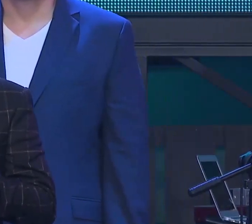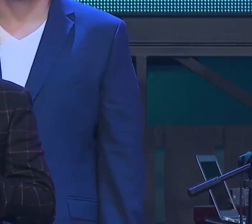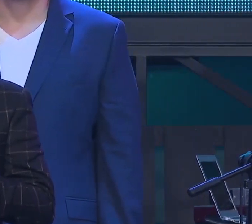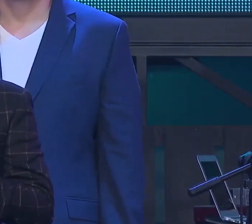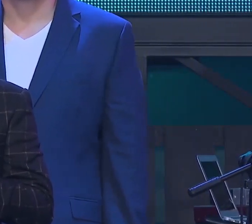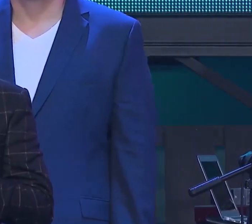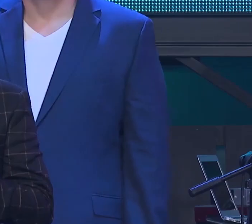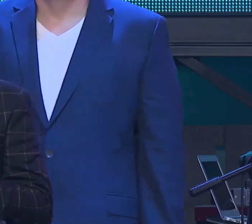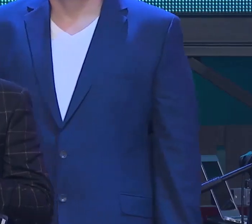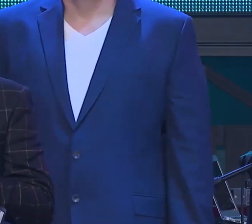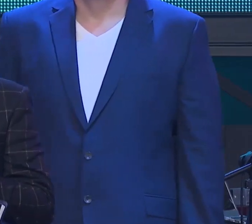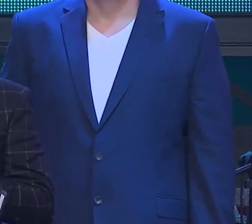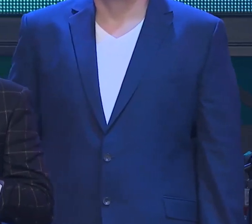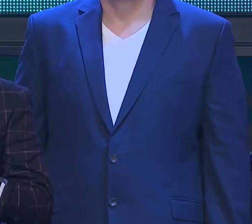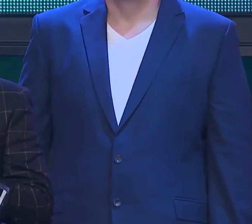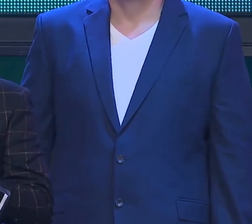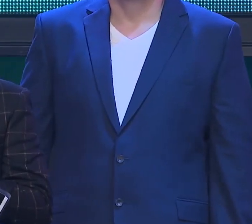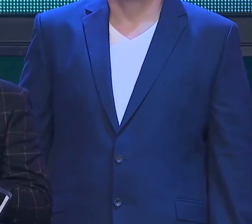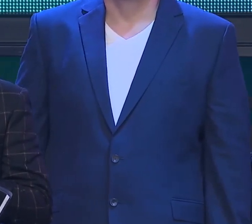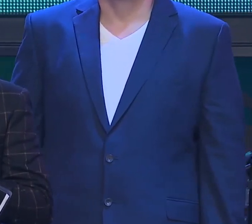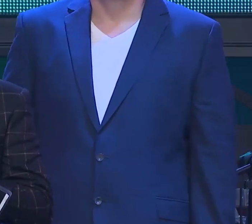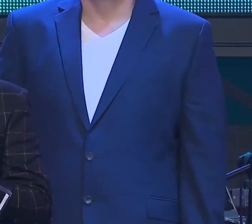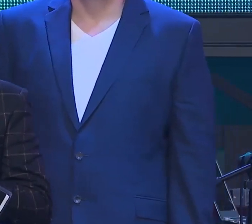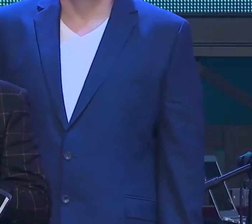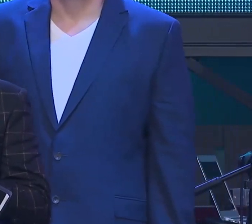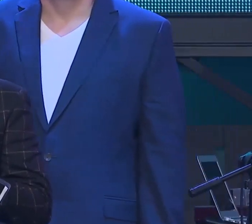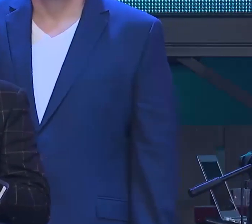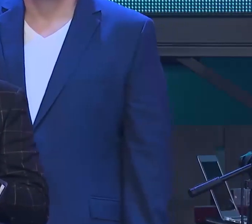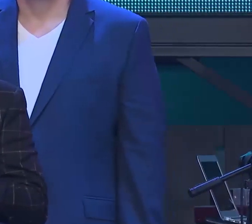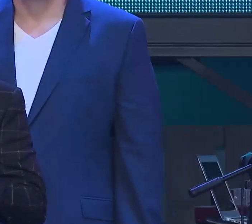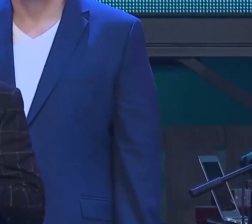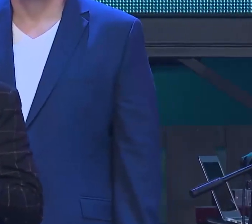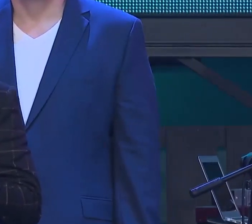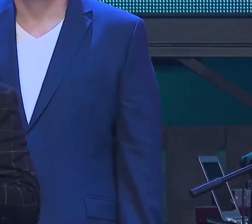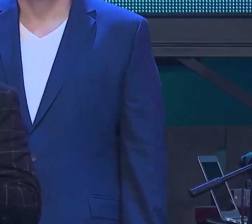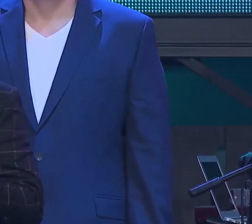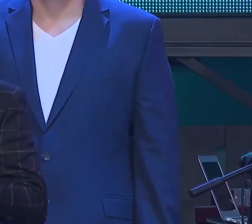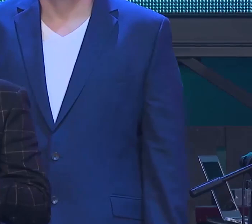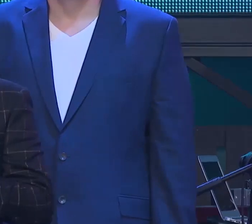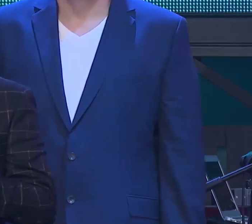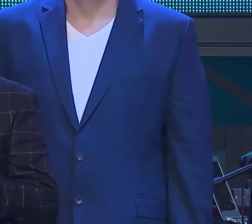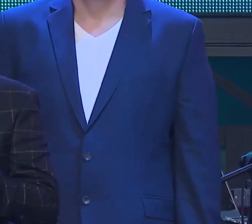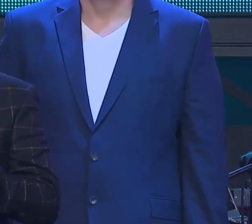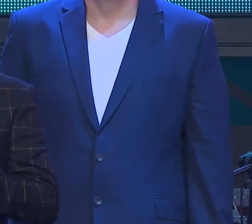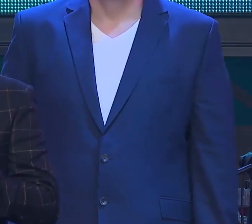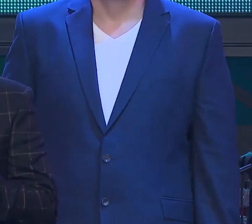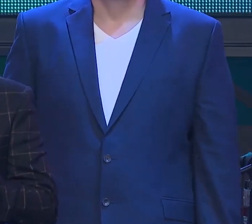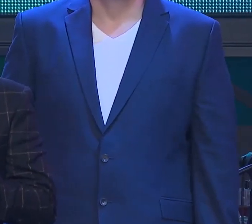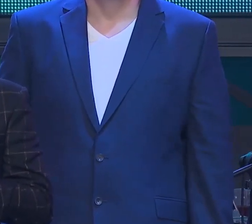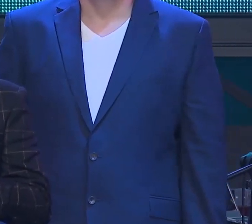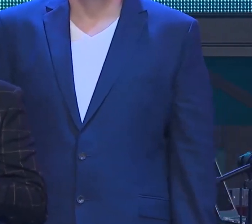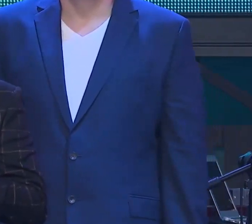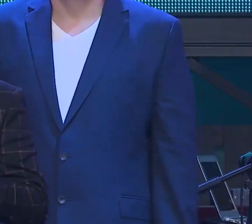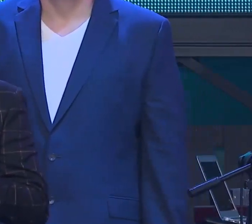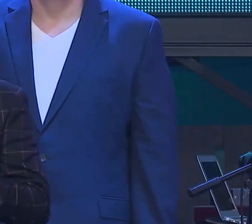berkat yang berlipat kali ganda yang akan Kau curahkan dalam kehidupan setiap kami. Terima kasih Tuhan, kami memberi dengan hati yang penuh sukacita.